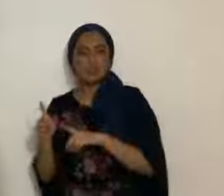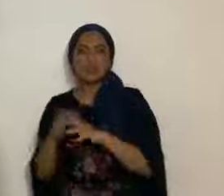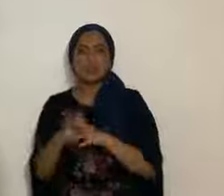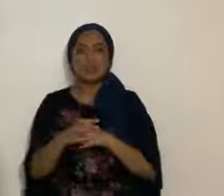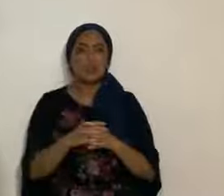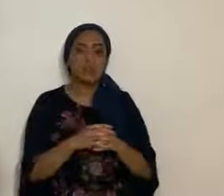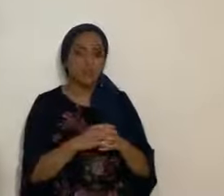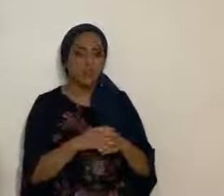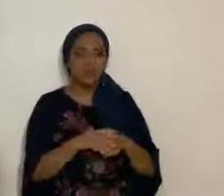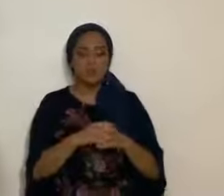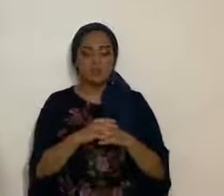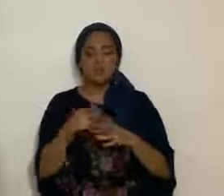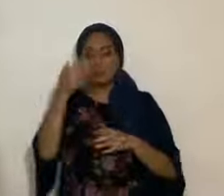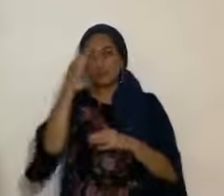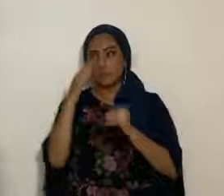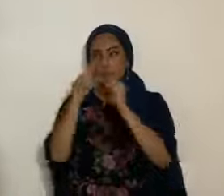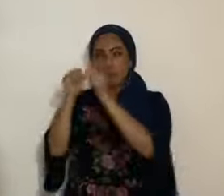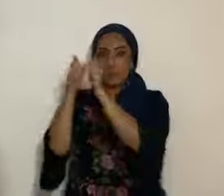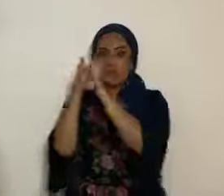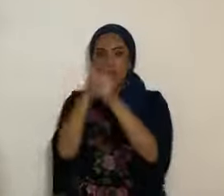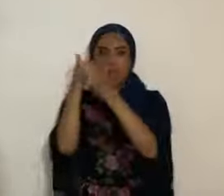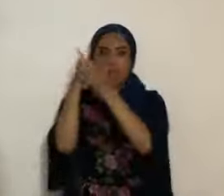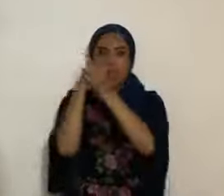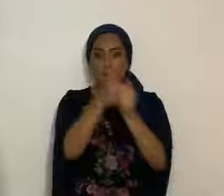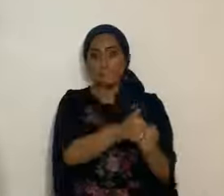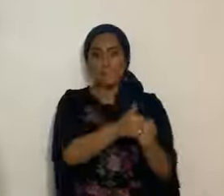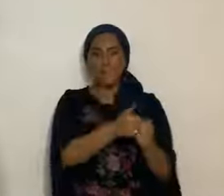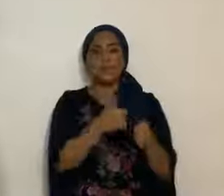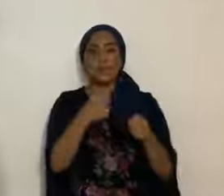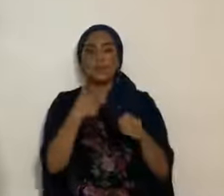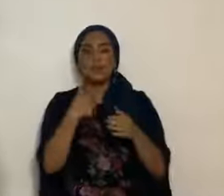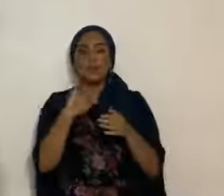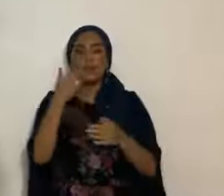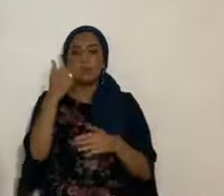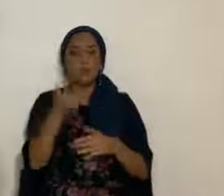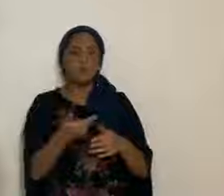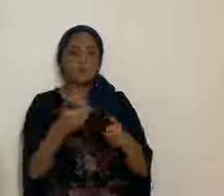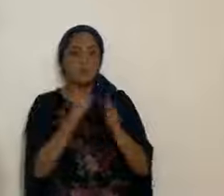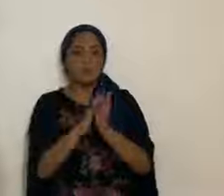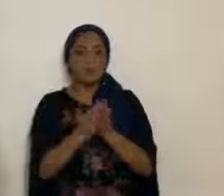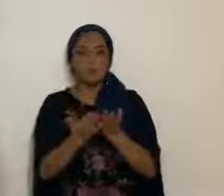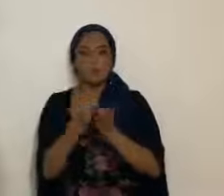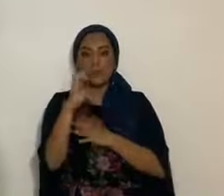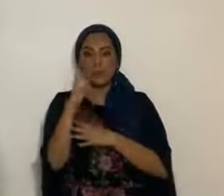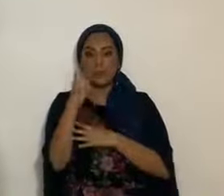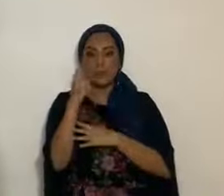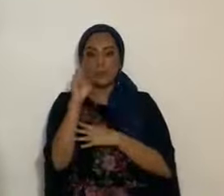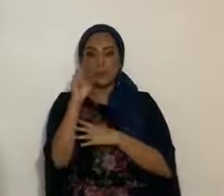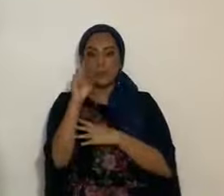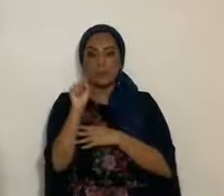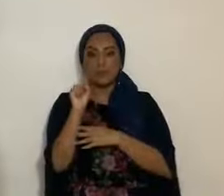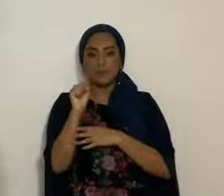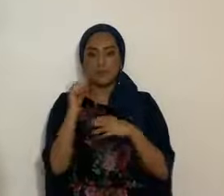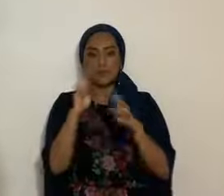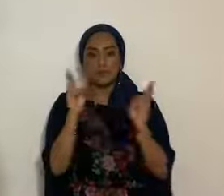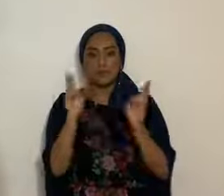ellas guiadas por el Eterno. Los invito entonces a que vayamos al libro de Éxodo. Tengan lista su Biblia